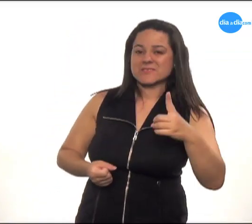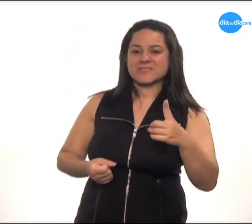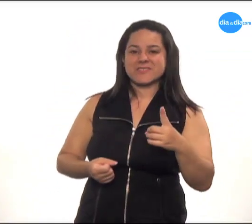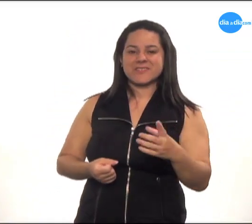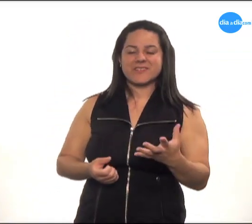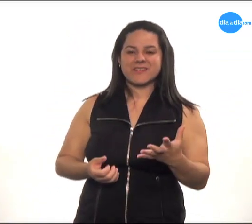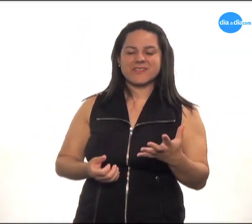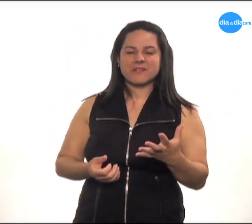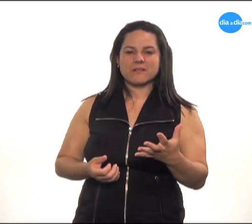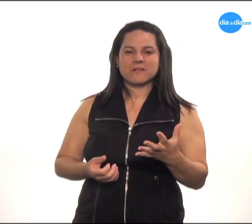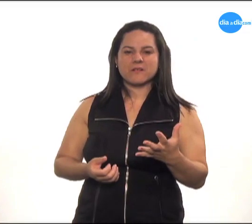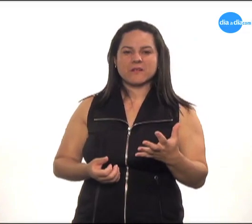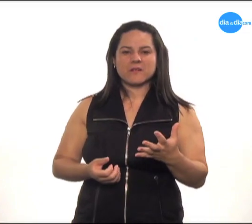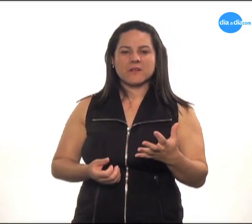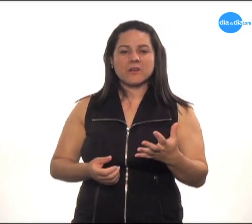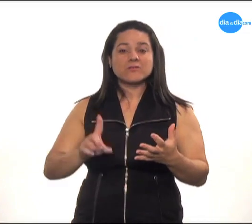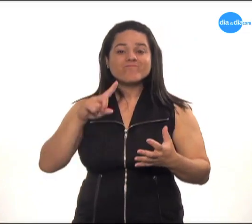servir e não ser servido.